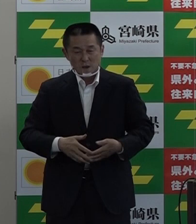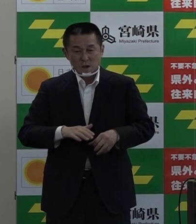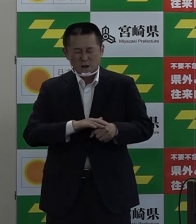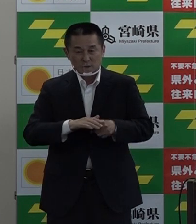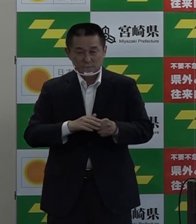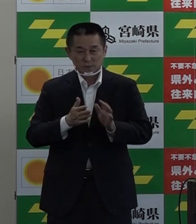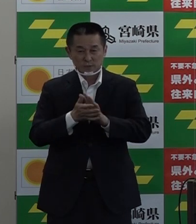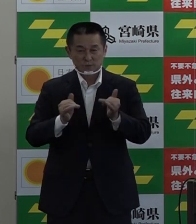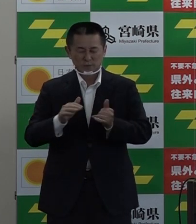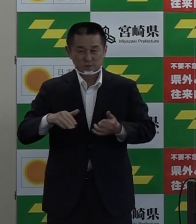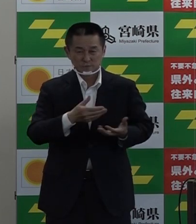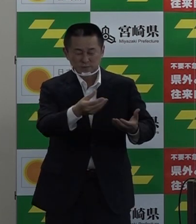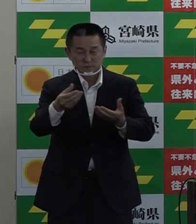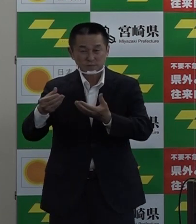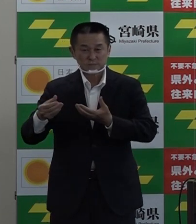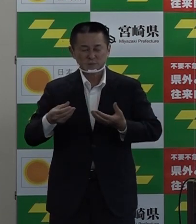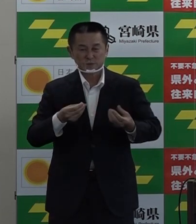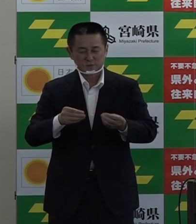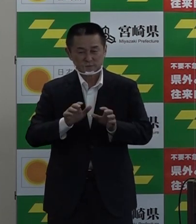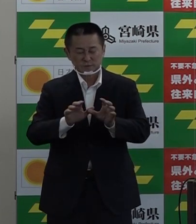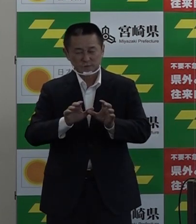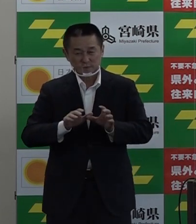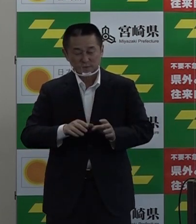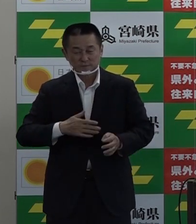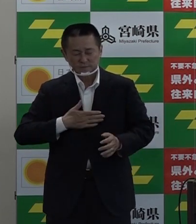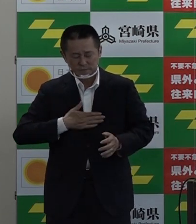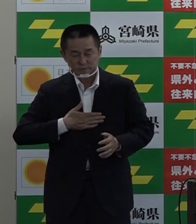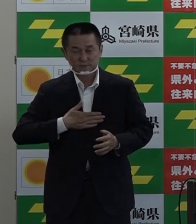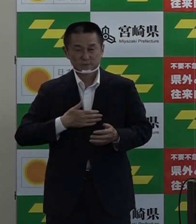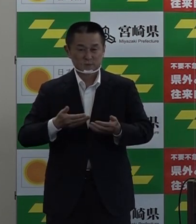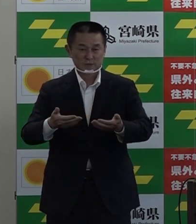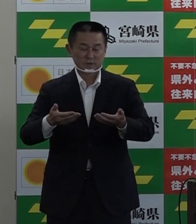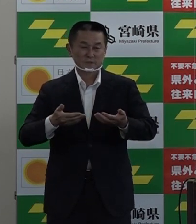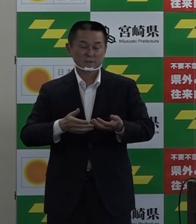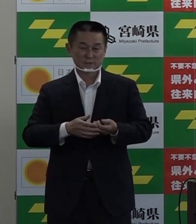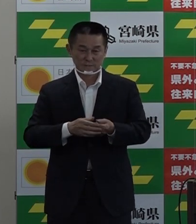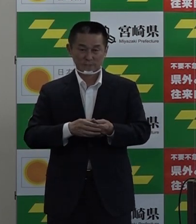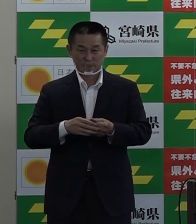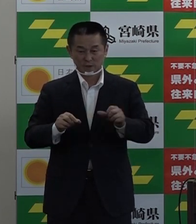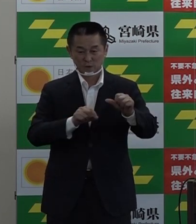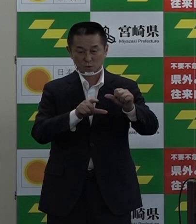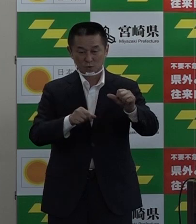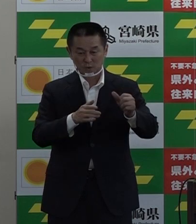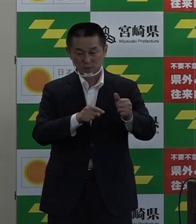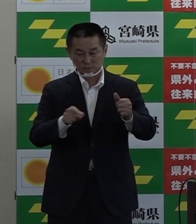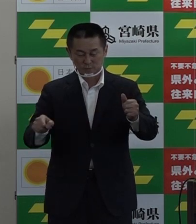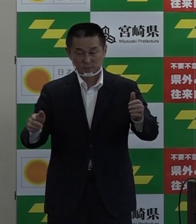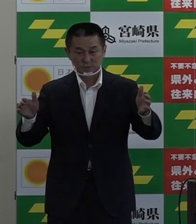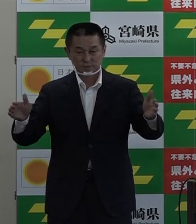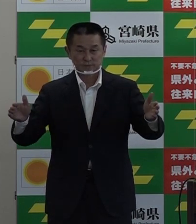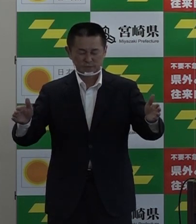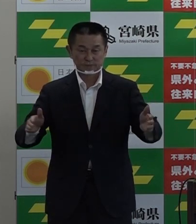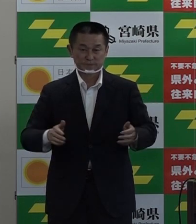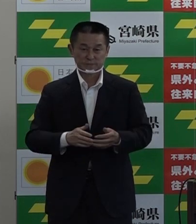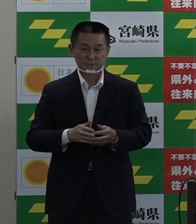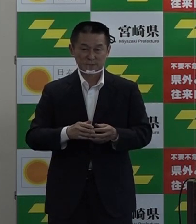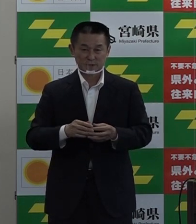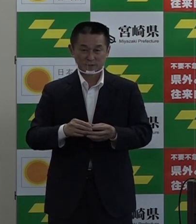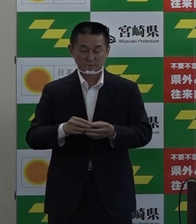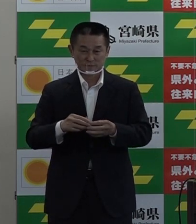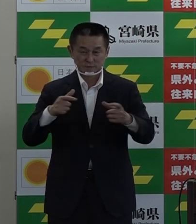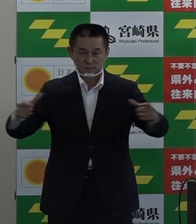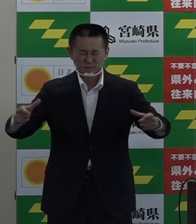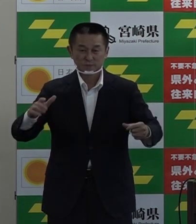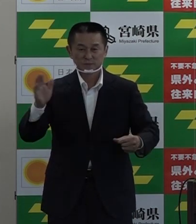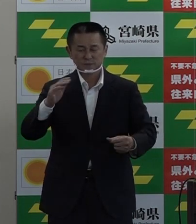民全体でですね受け止めていただき、この5月というものをなんとかですね爆発的な